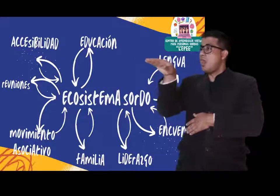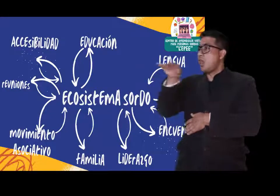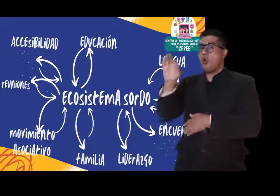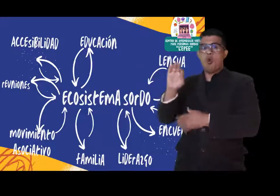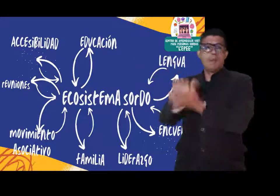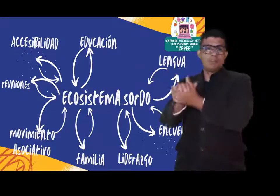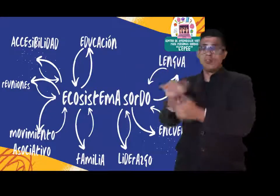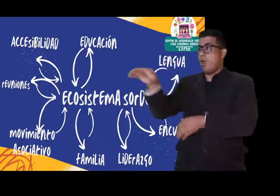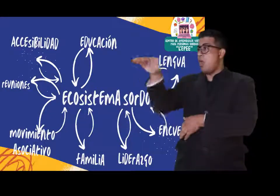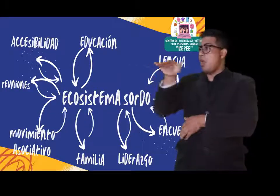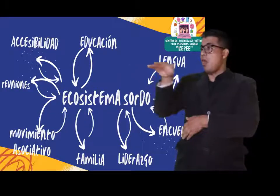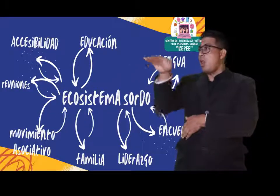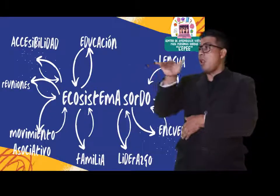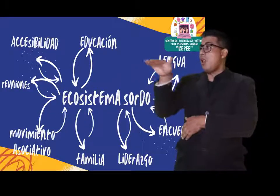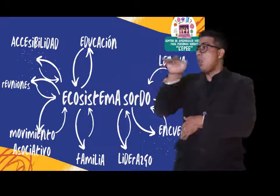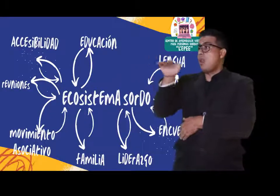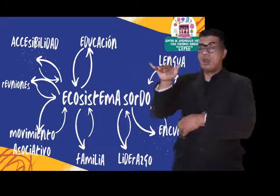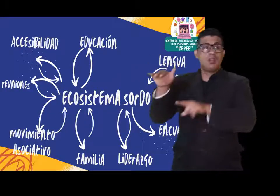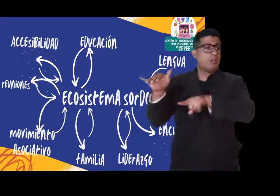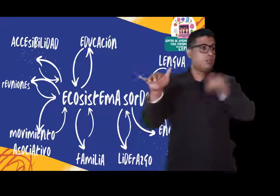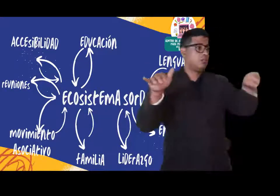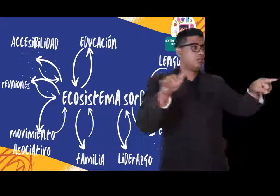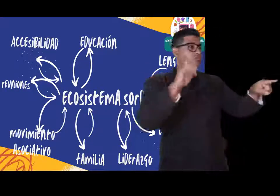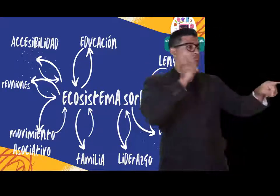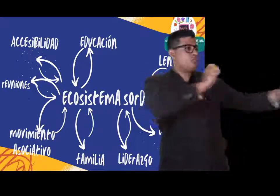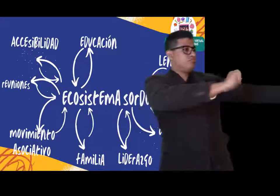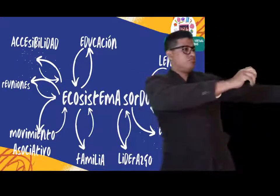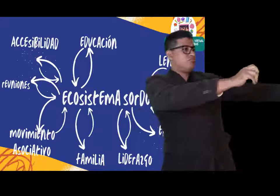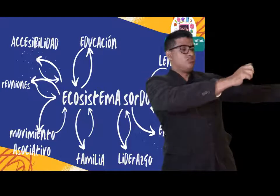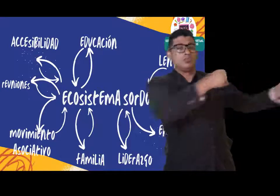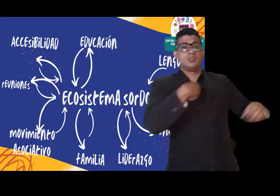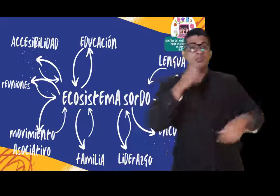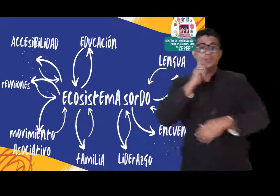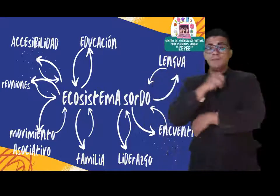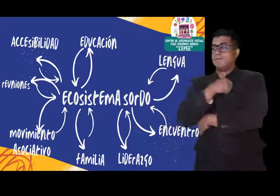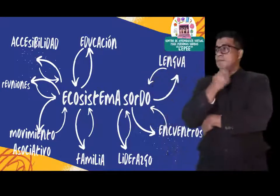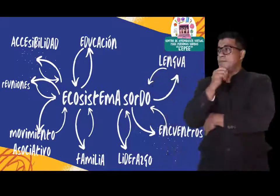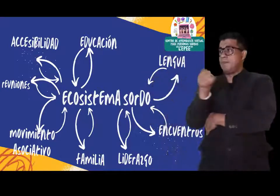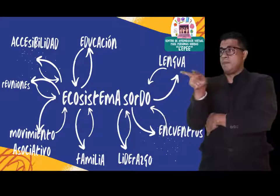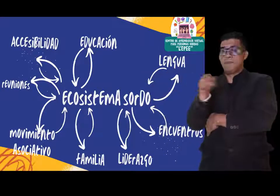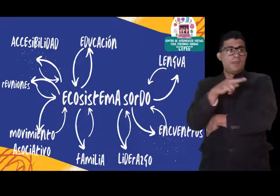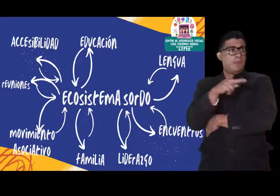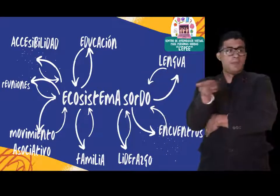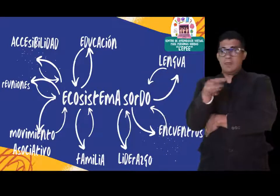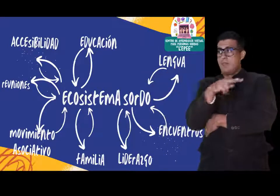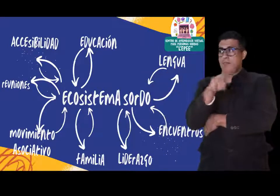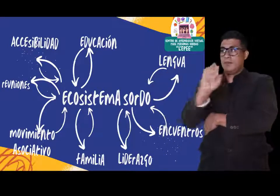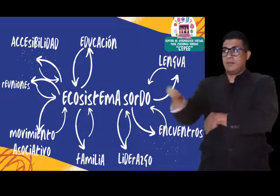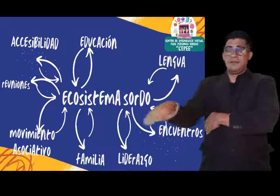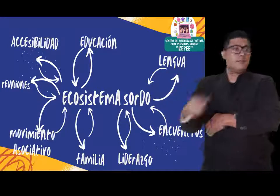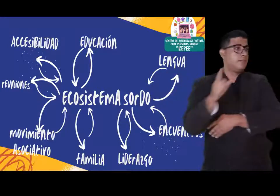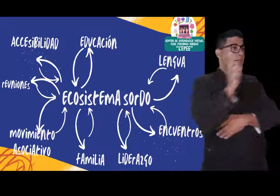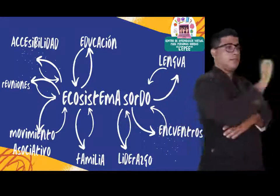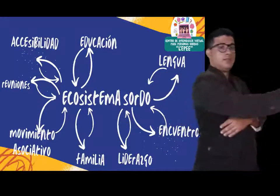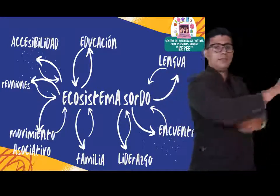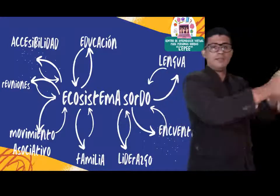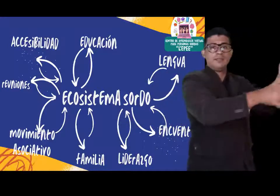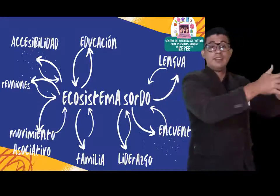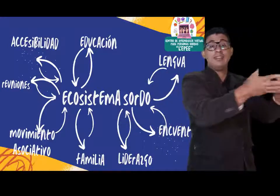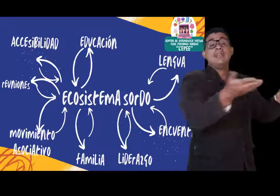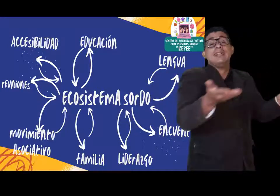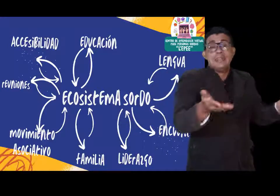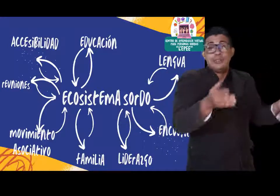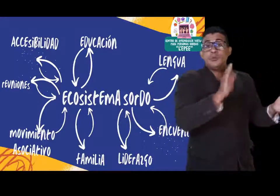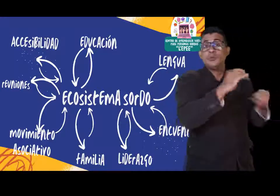ejemplo es un lugar donde hay muchas personas oyentes, y lo compara con un espacio donde